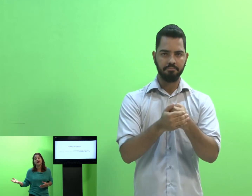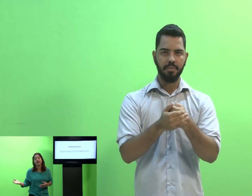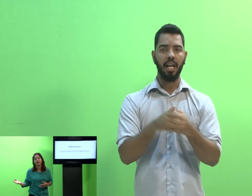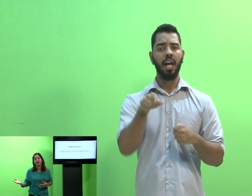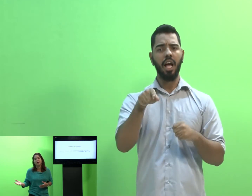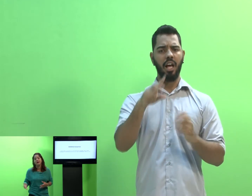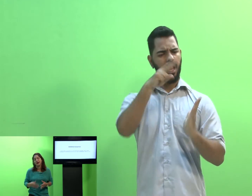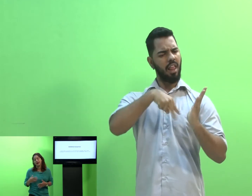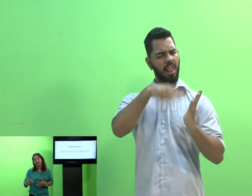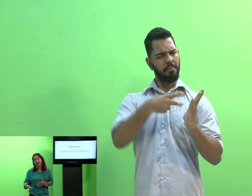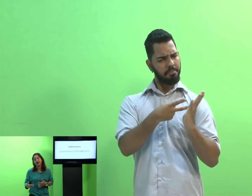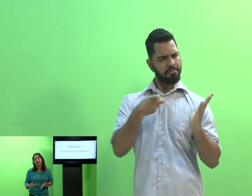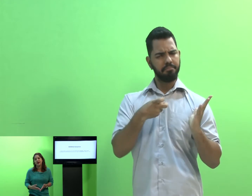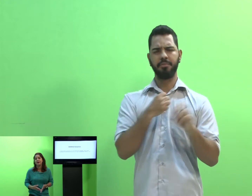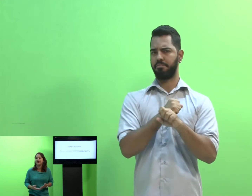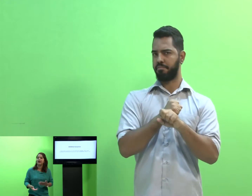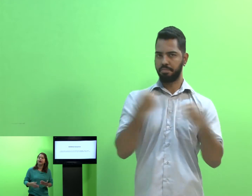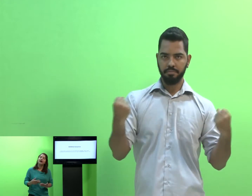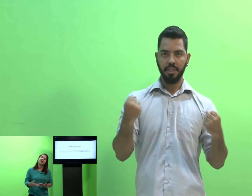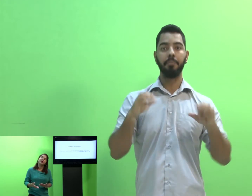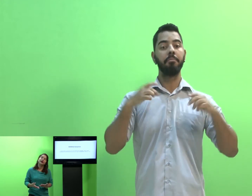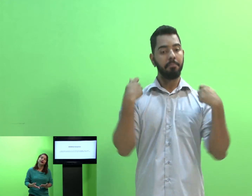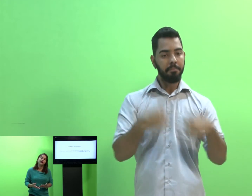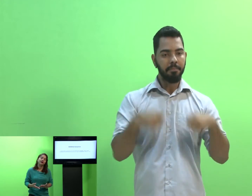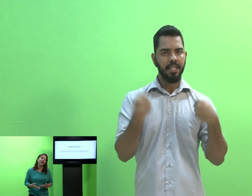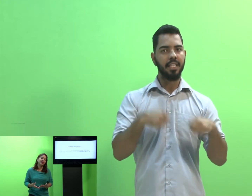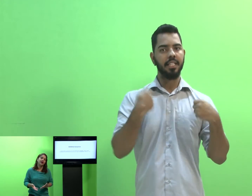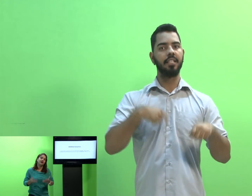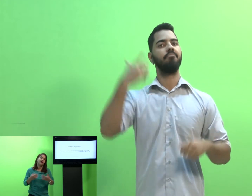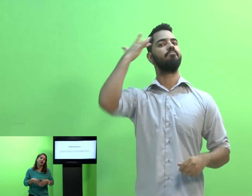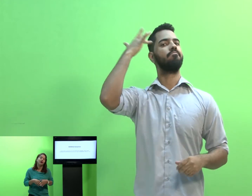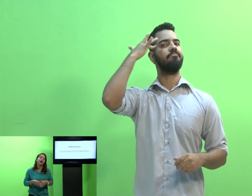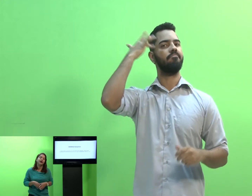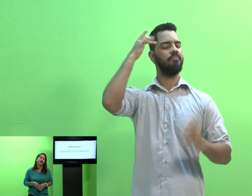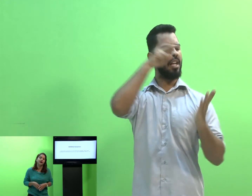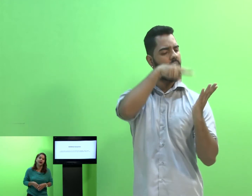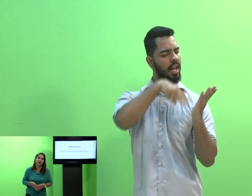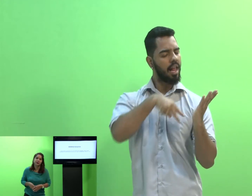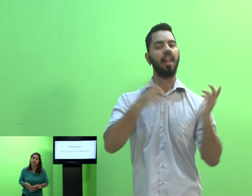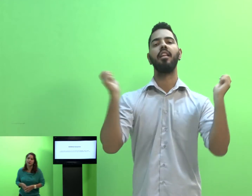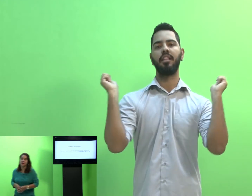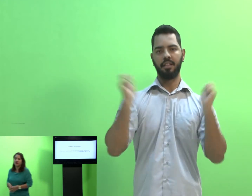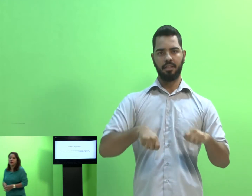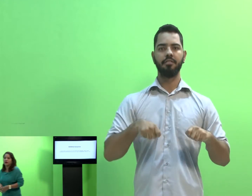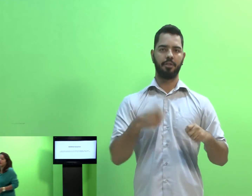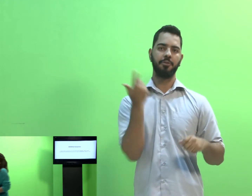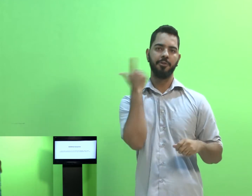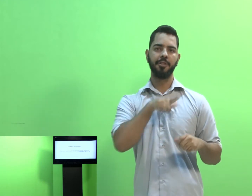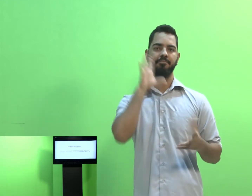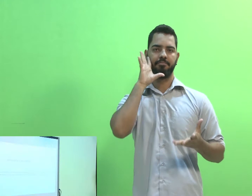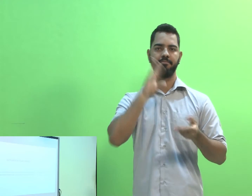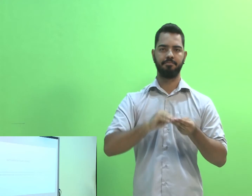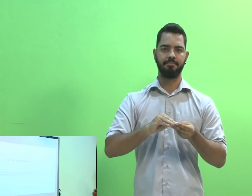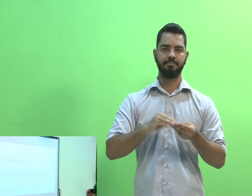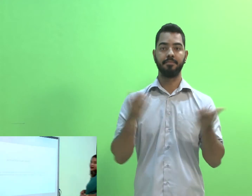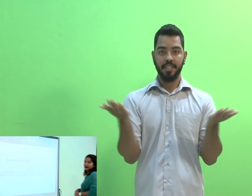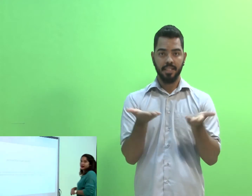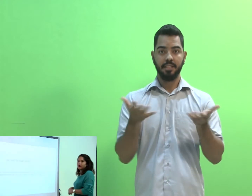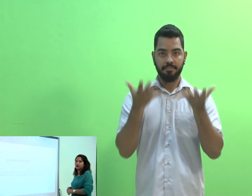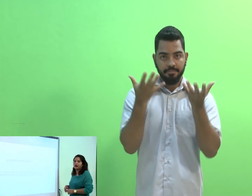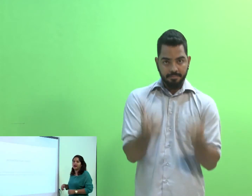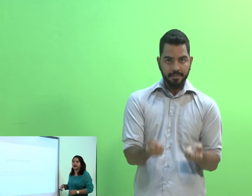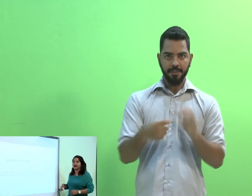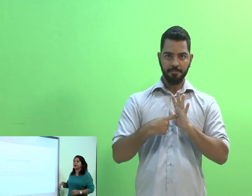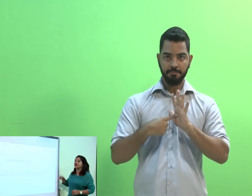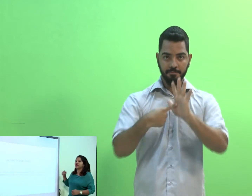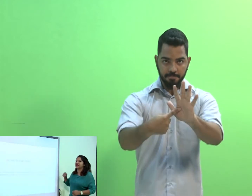bem mais amplo para que ele possa perceber essa intertextualidade que ocorre no texto. Vejamos agora,